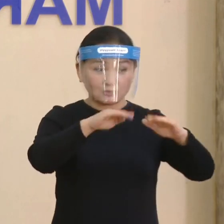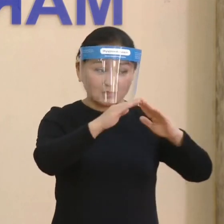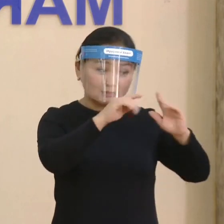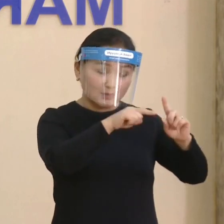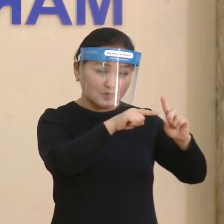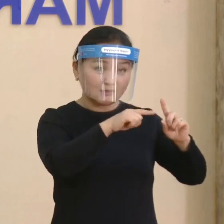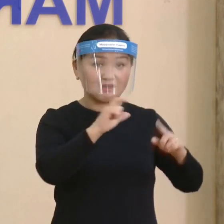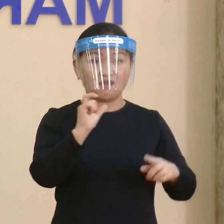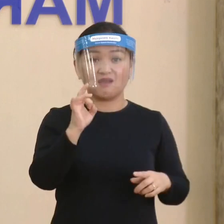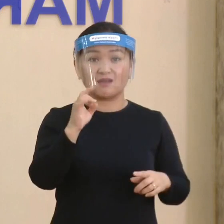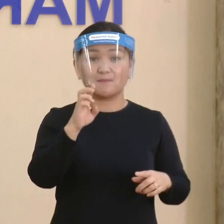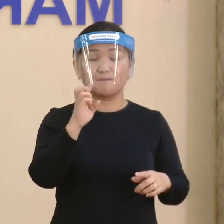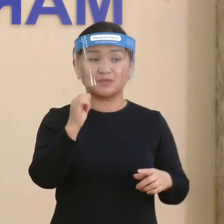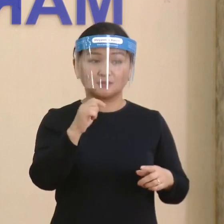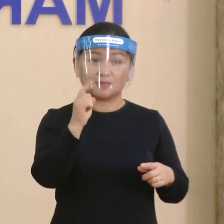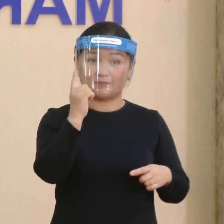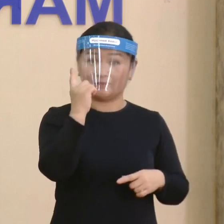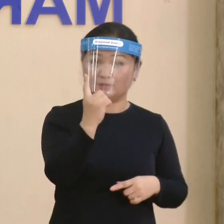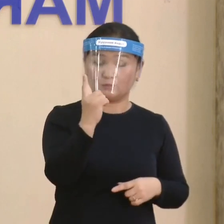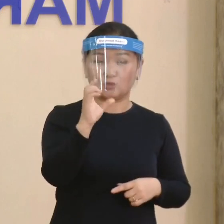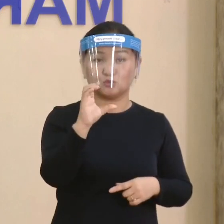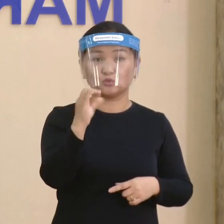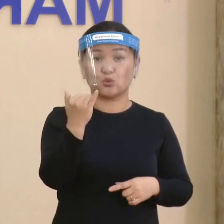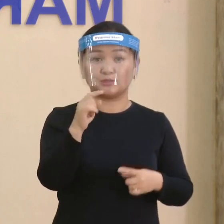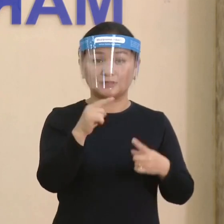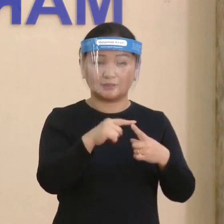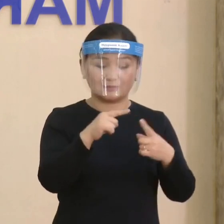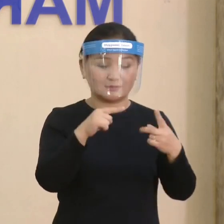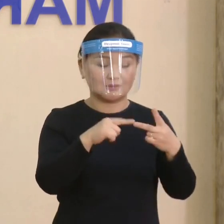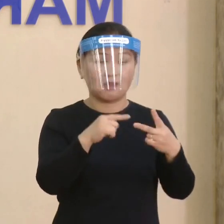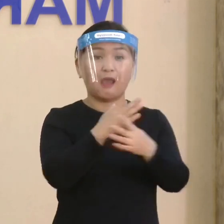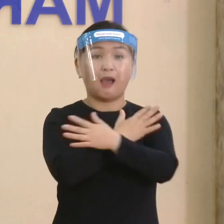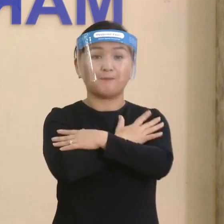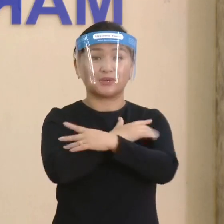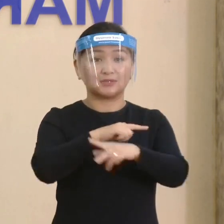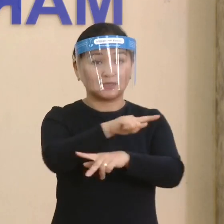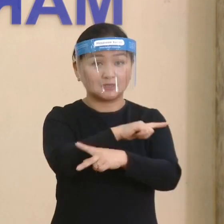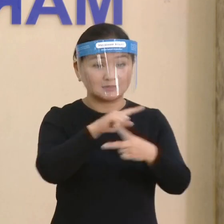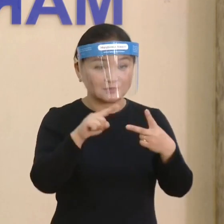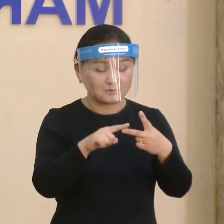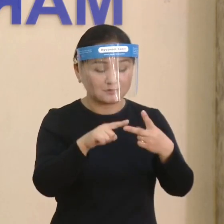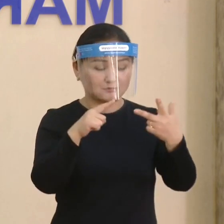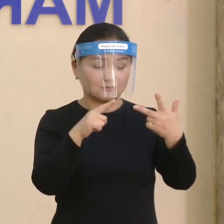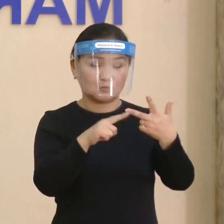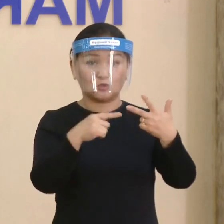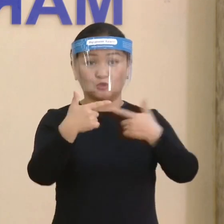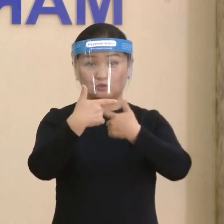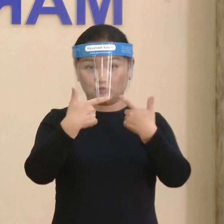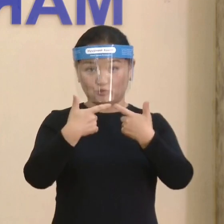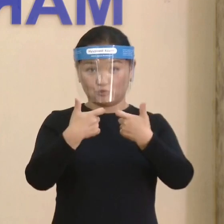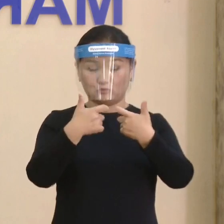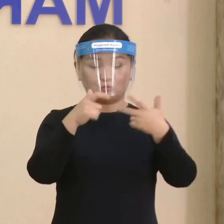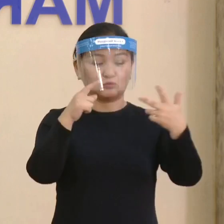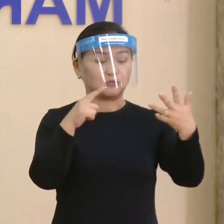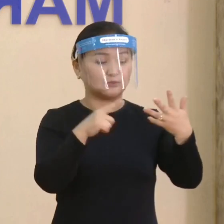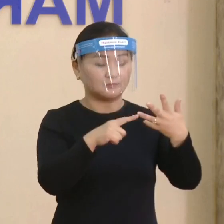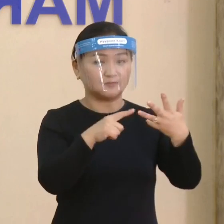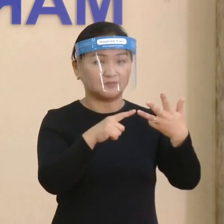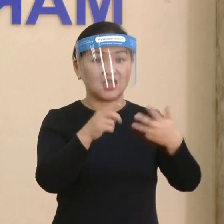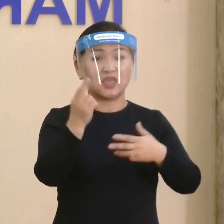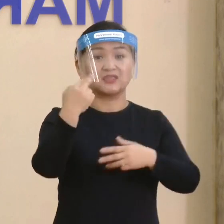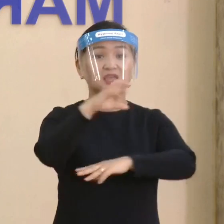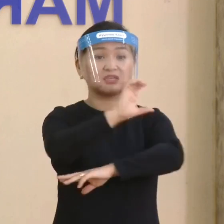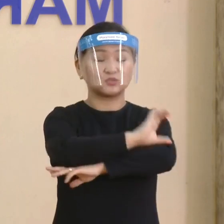эренбэлсэн, хамгийн түрүүнд суулгал, тэгээд амралтын газар, тэгээд зочид буудлууд, тэгээд ихтэй сургуулийн